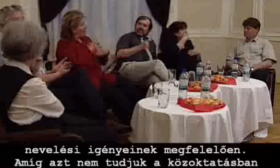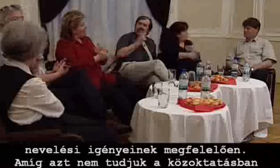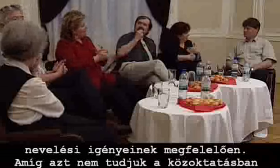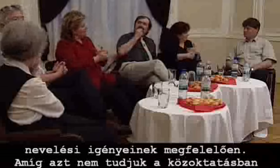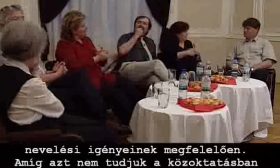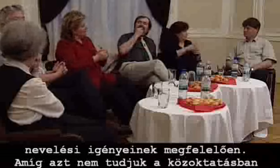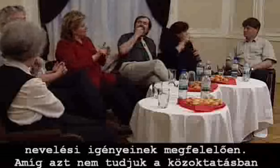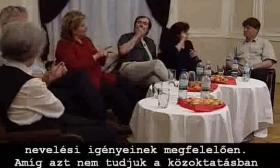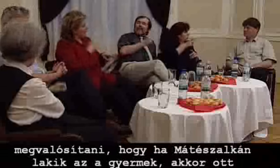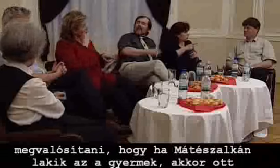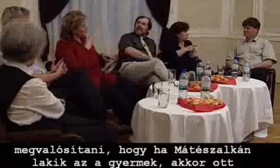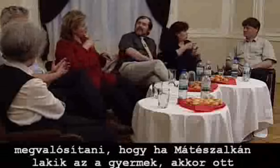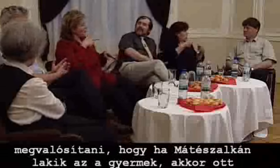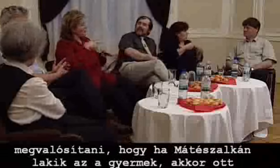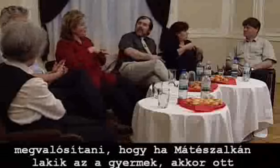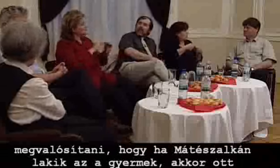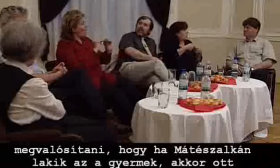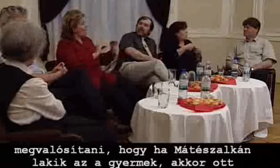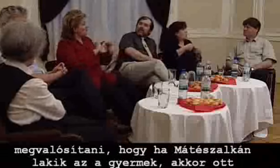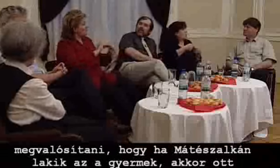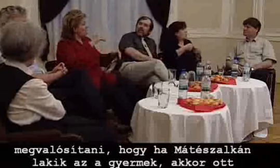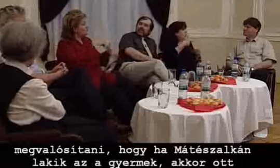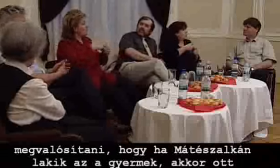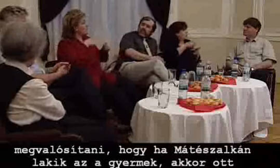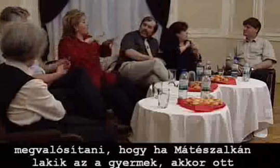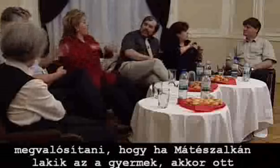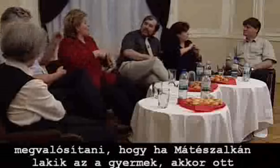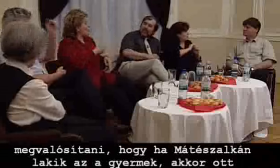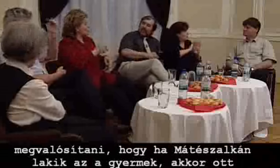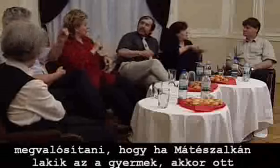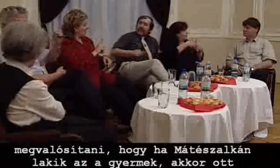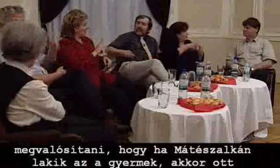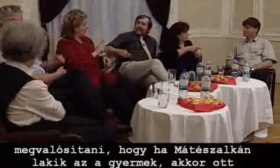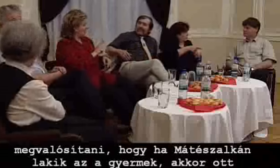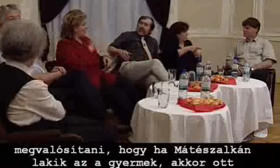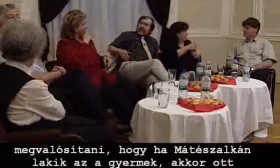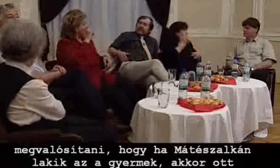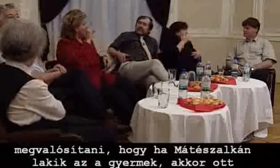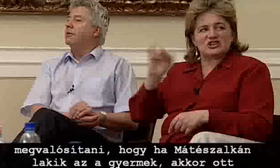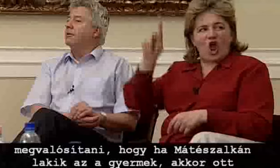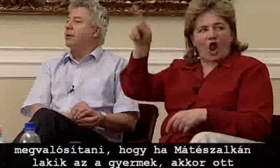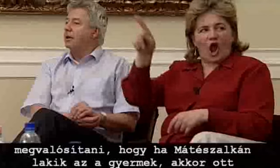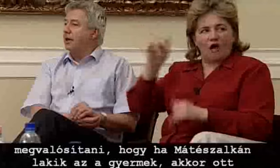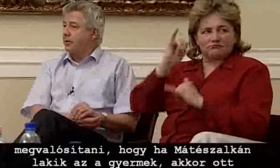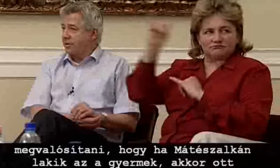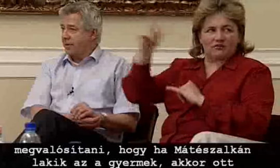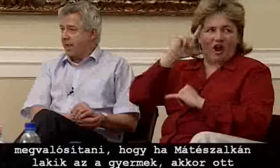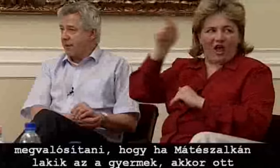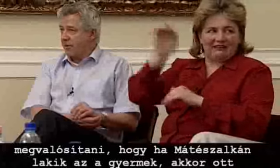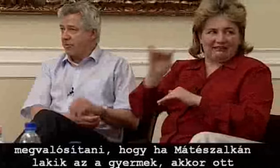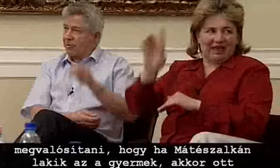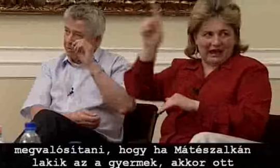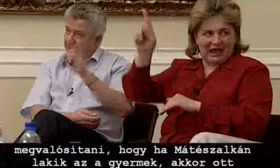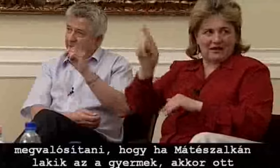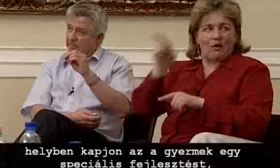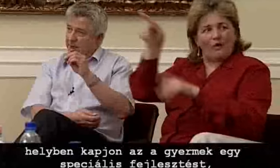azt nem tudjuk a közoktatásban megvalósítani, hogyha Máté Szalkán lakik az a gyermek,